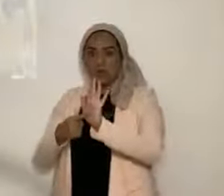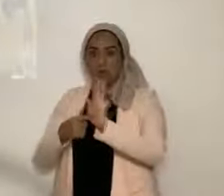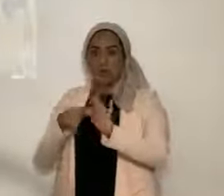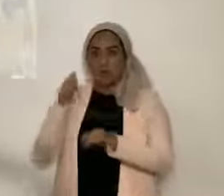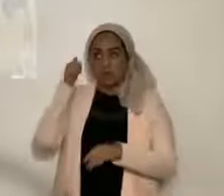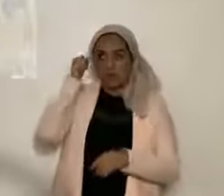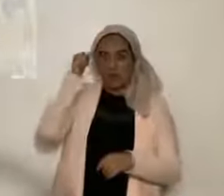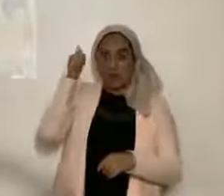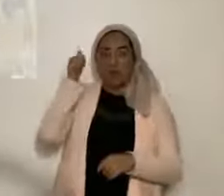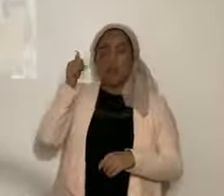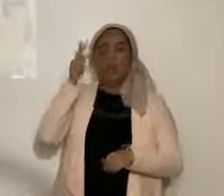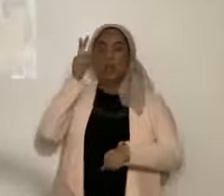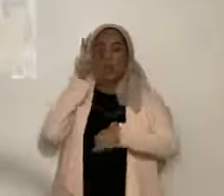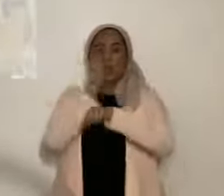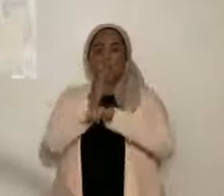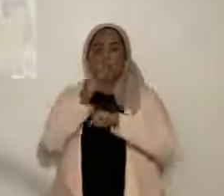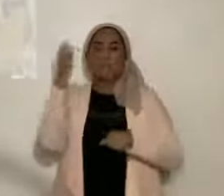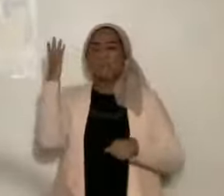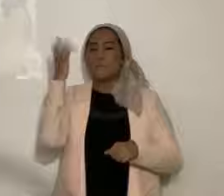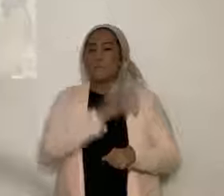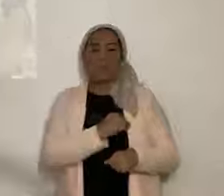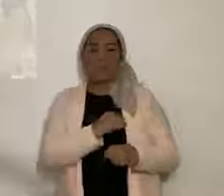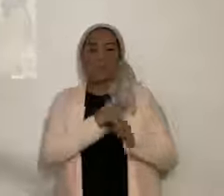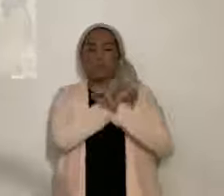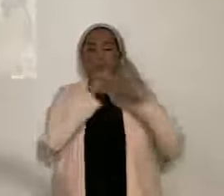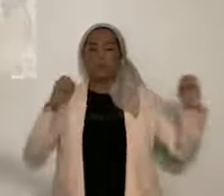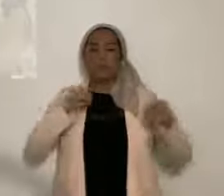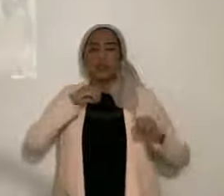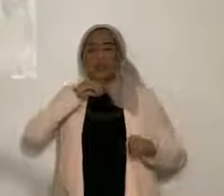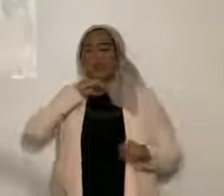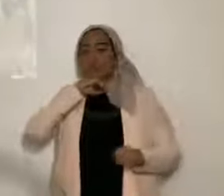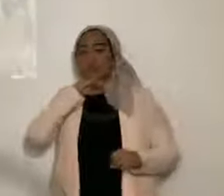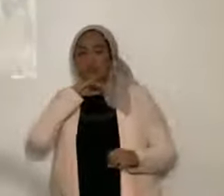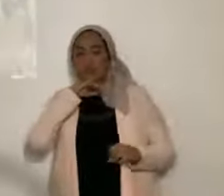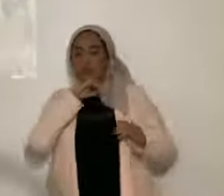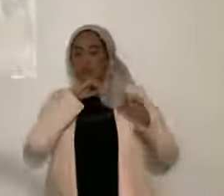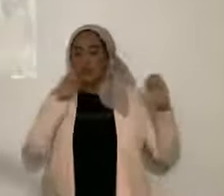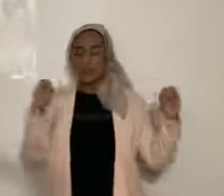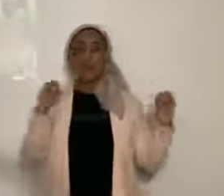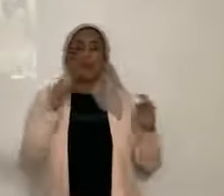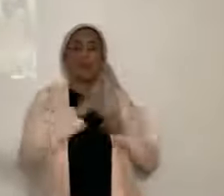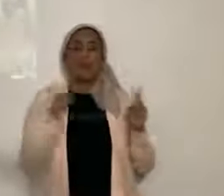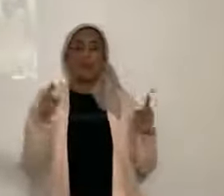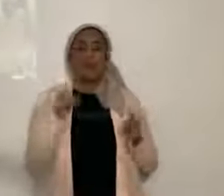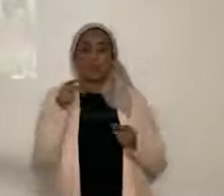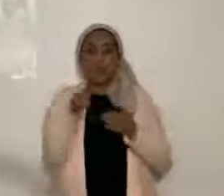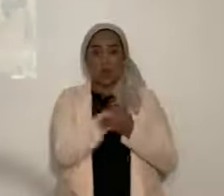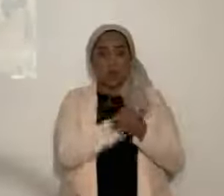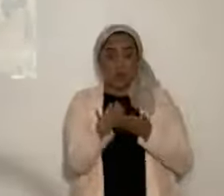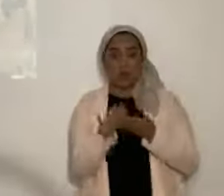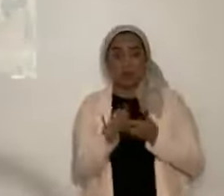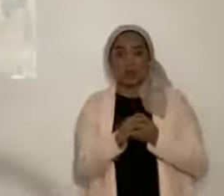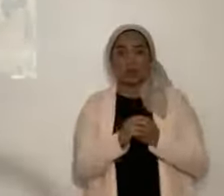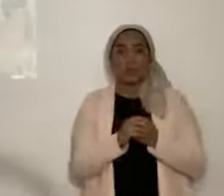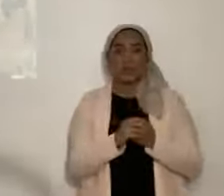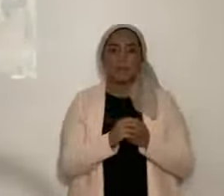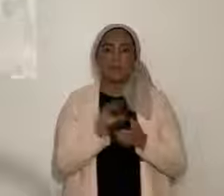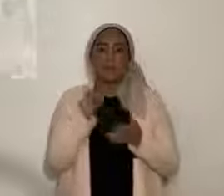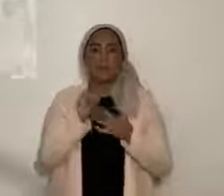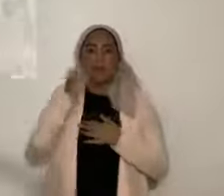mismo, una Keilah gloriosa que no tuviese mancha ni arruga ni cosa semejante, sino que fuese santa y sin mancha. Y